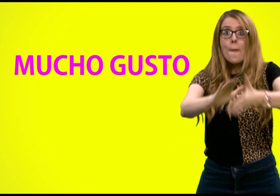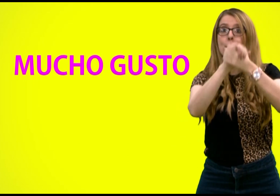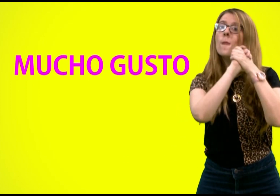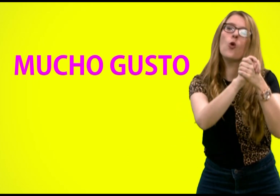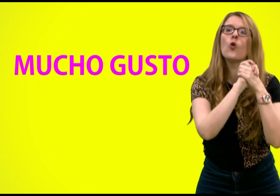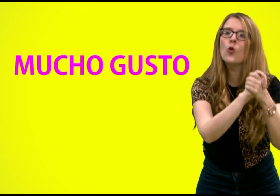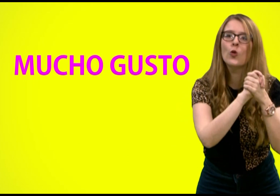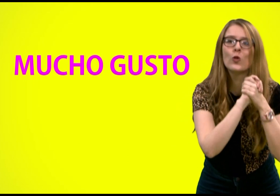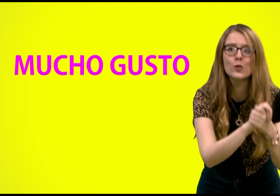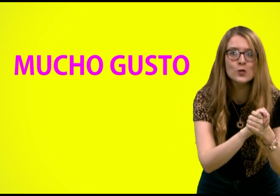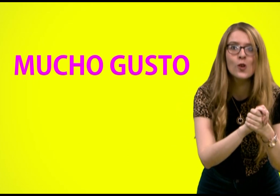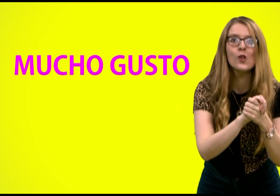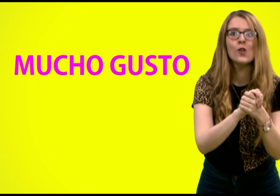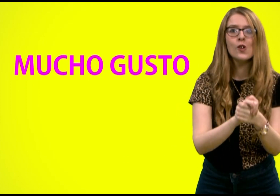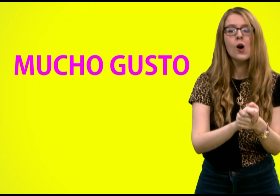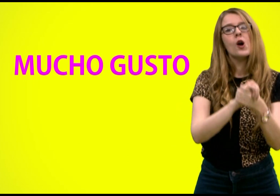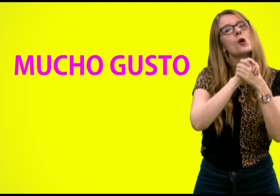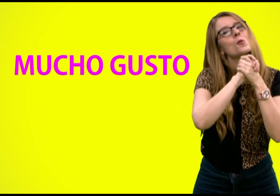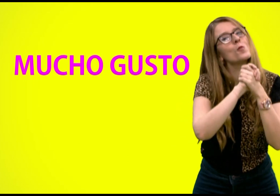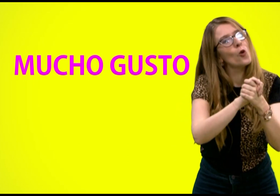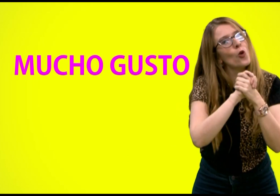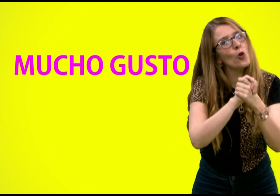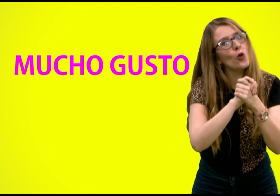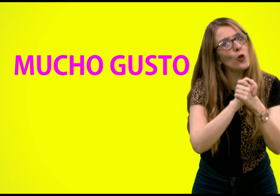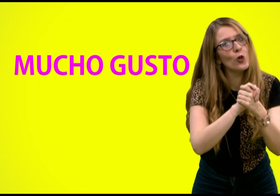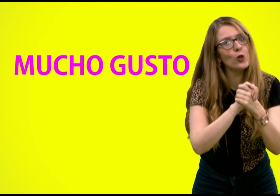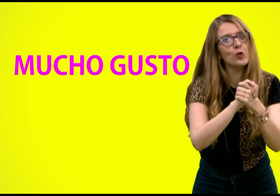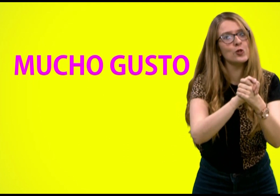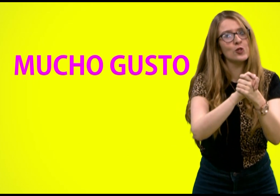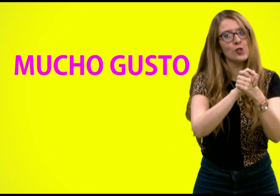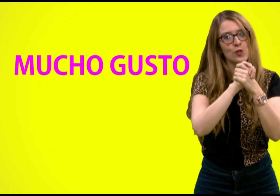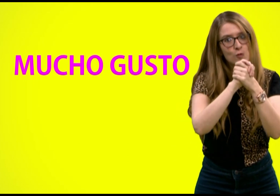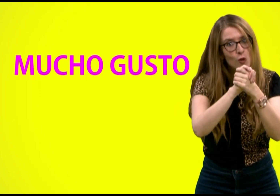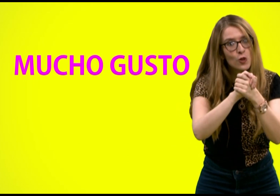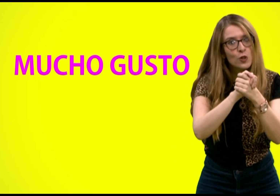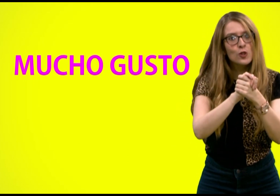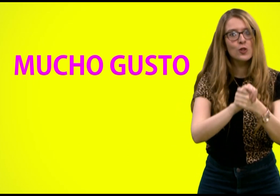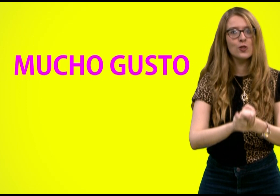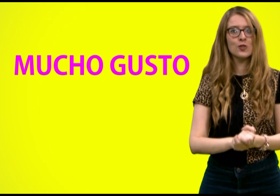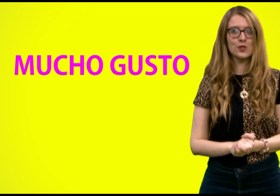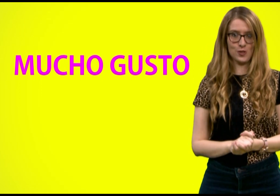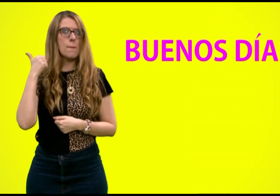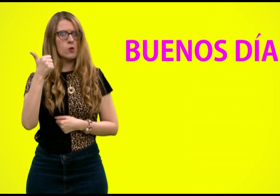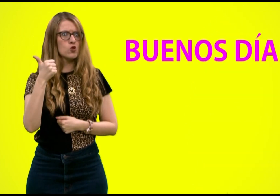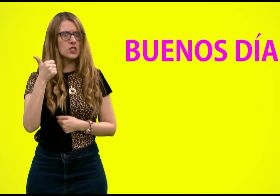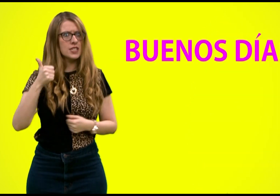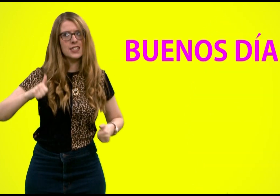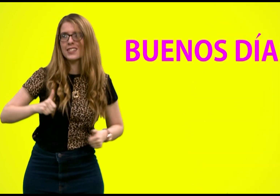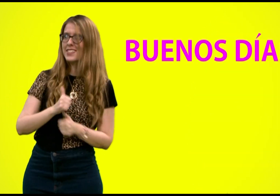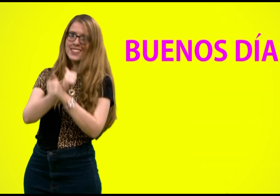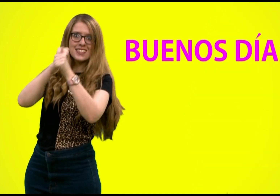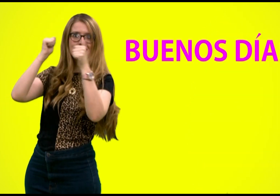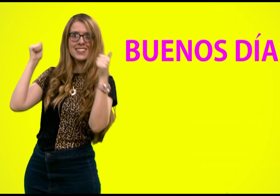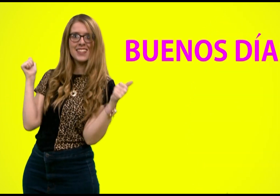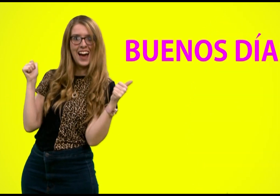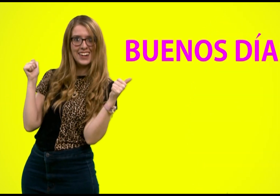mucho gusto mucho gusto mucho gusto buenos días